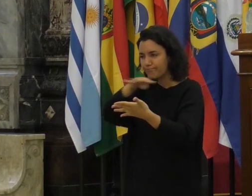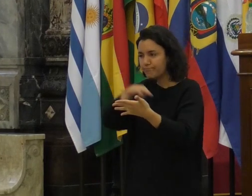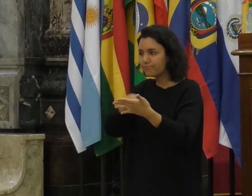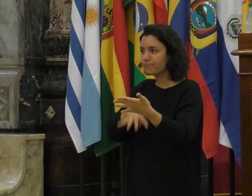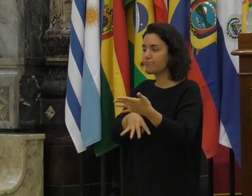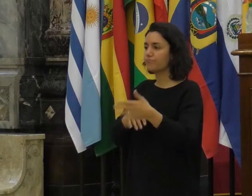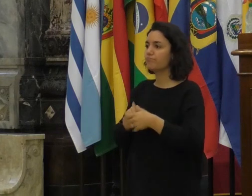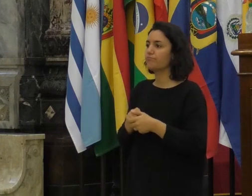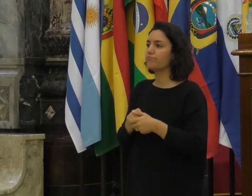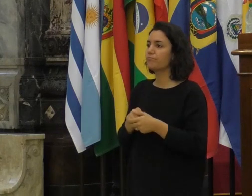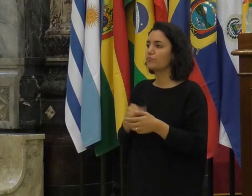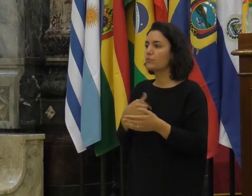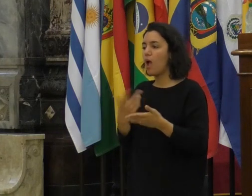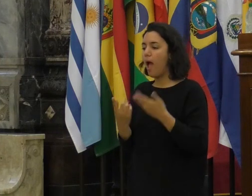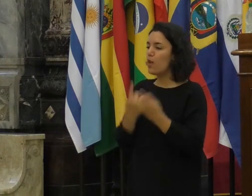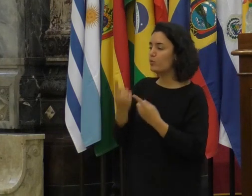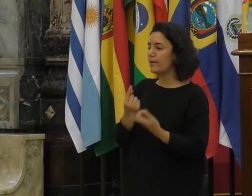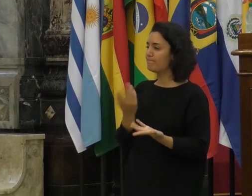algunas digresiones,